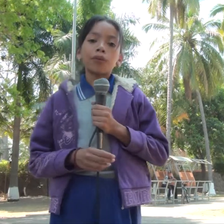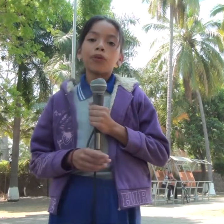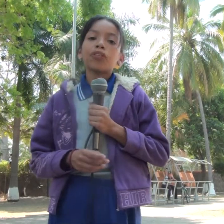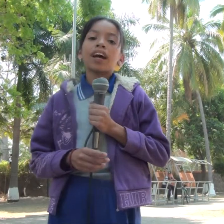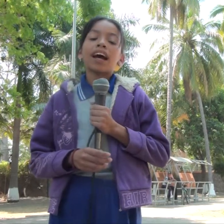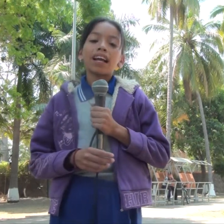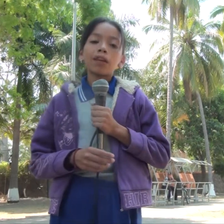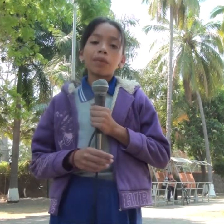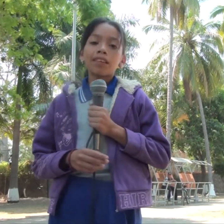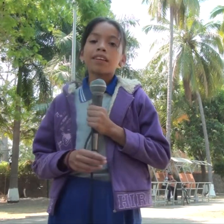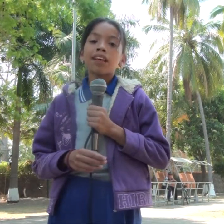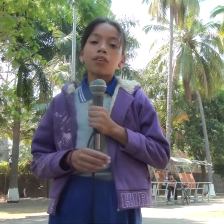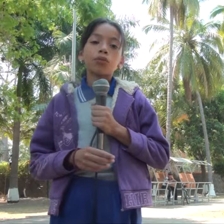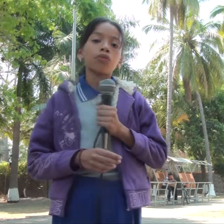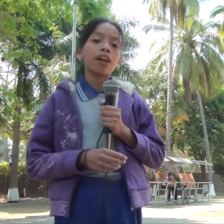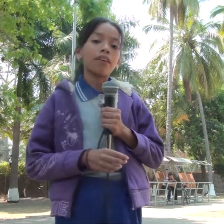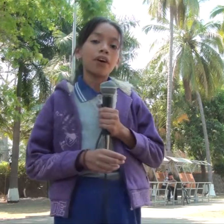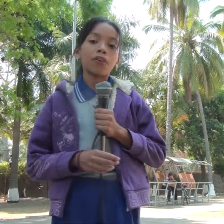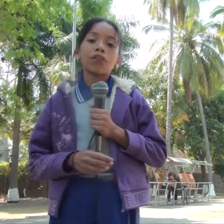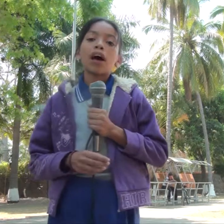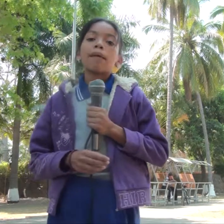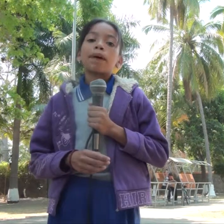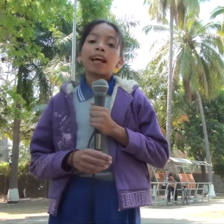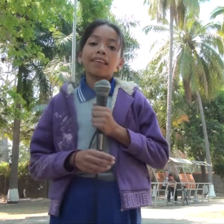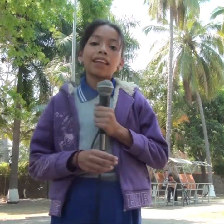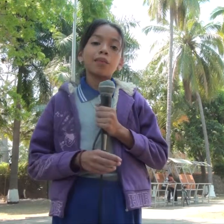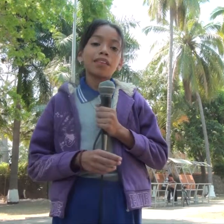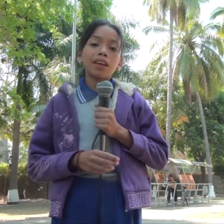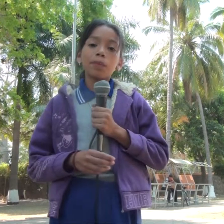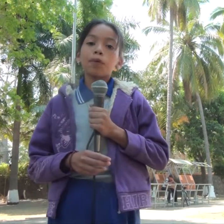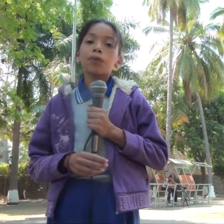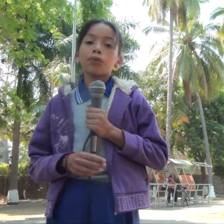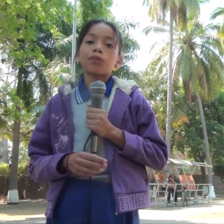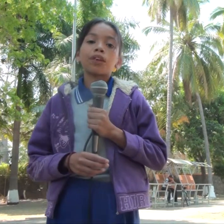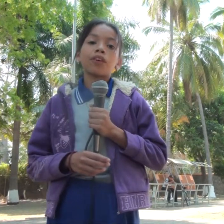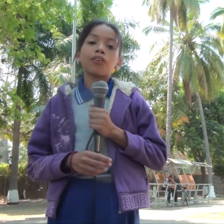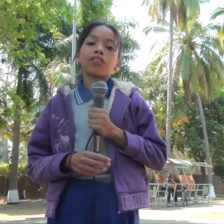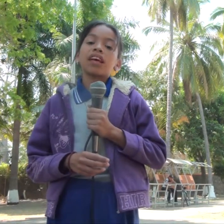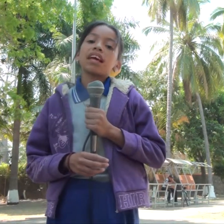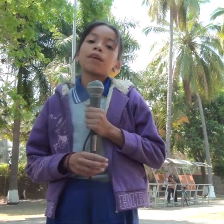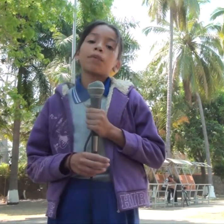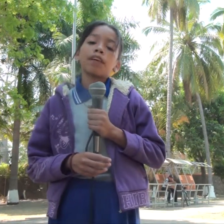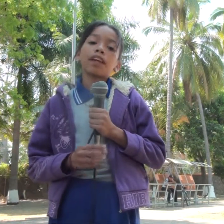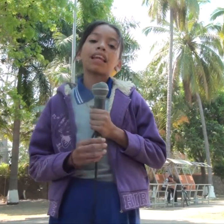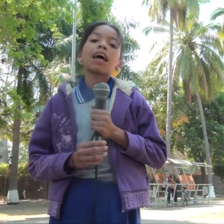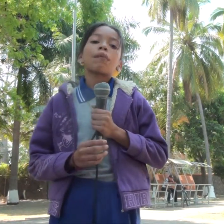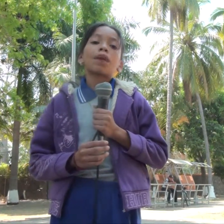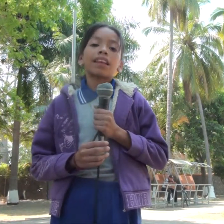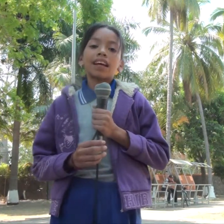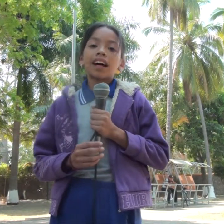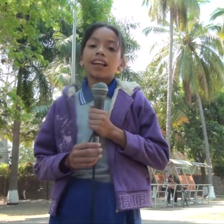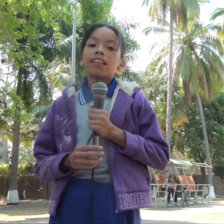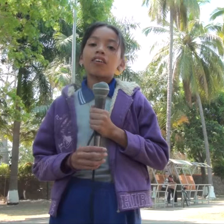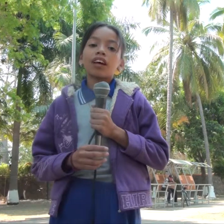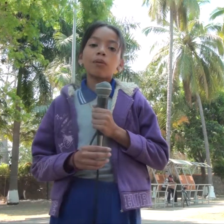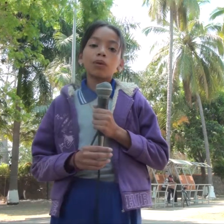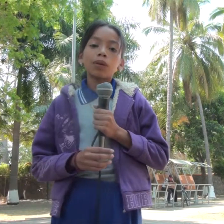adultos ganen más dinero en sus trabajos para que estén más tiempo con sus hijos y puedan platicarles lo que han vivido